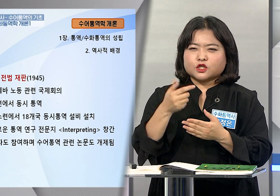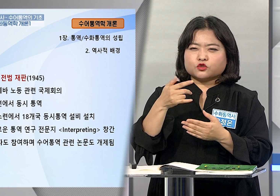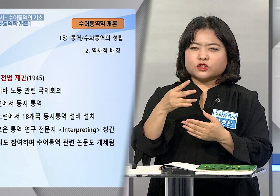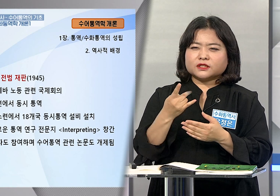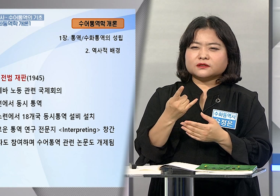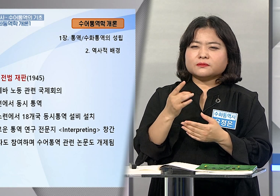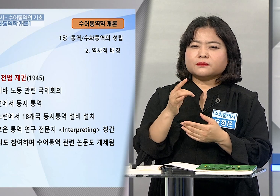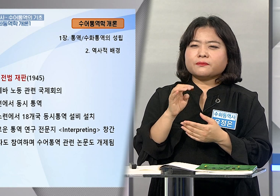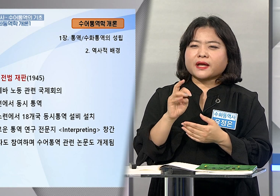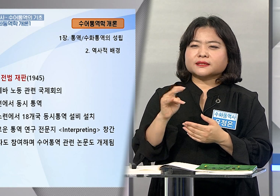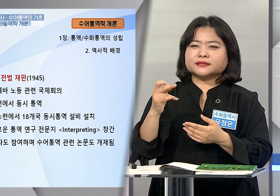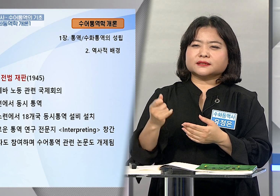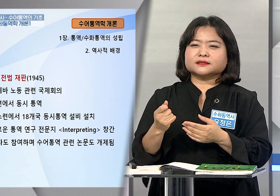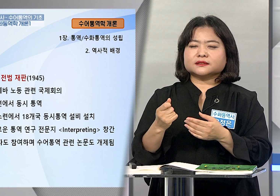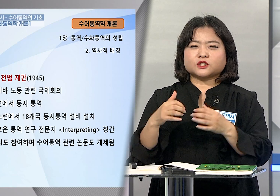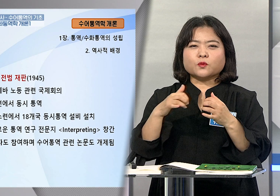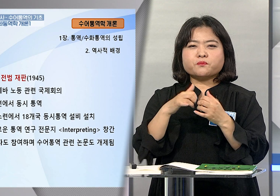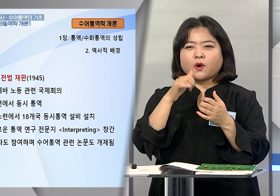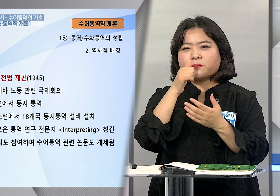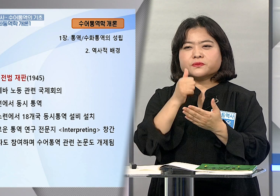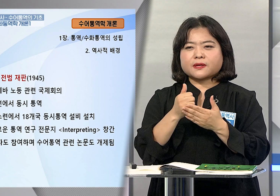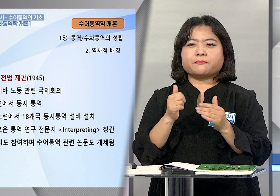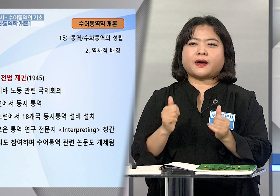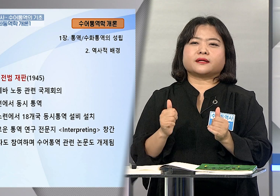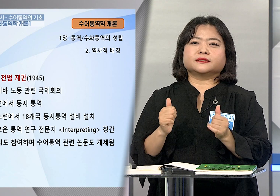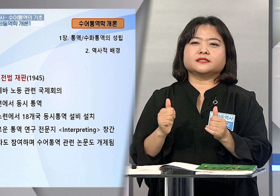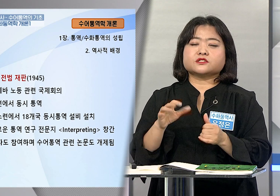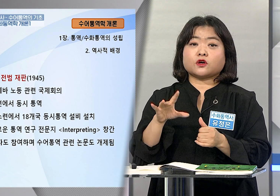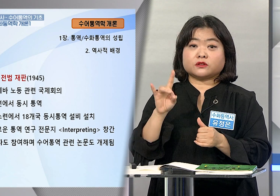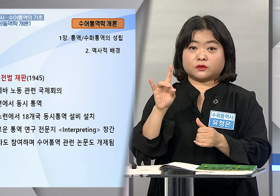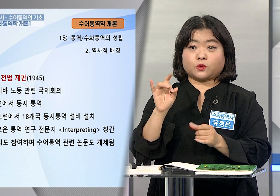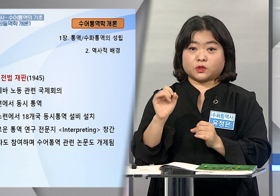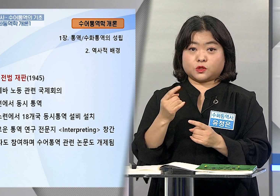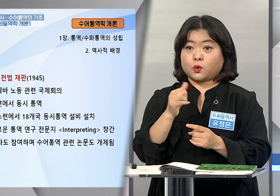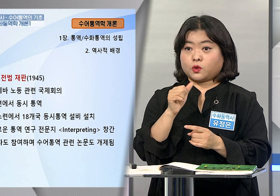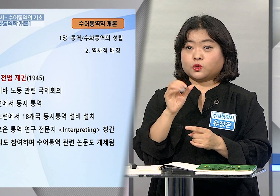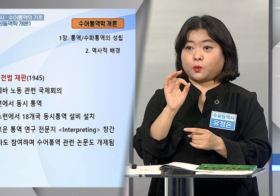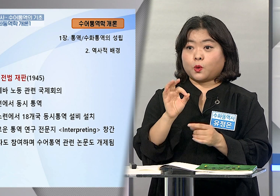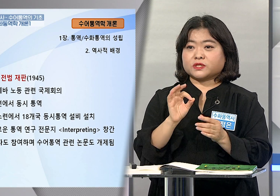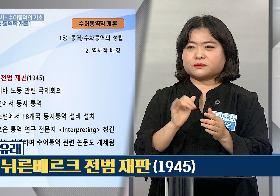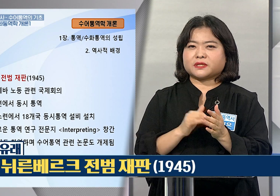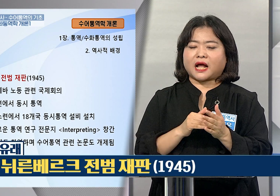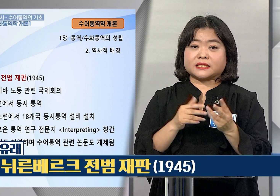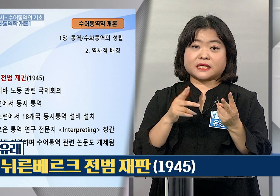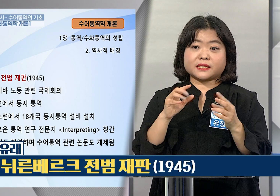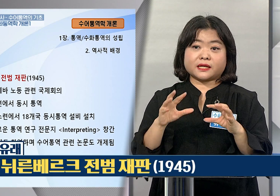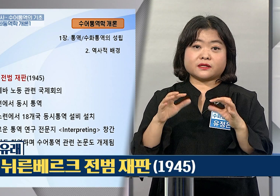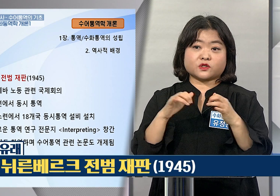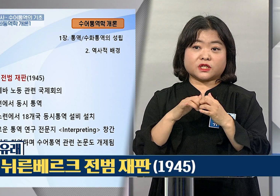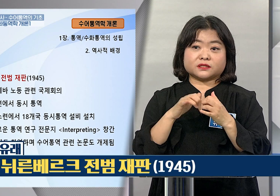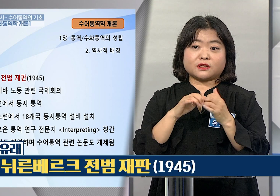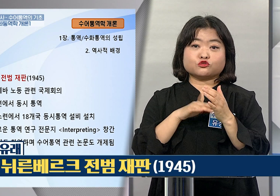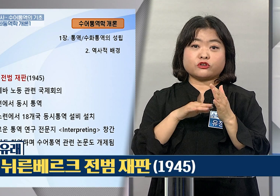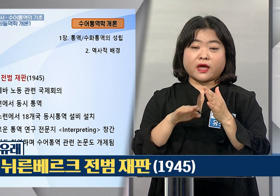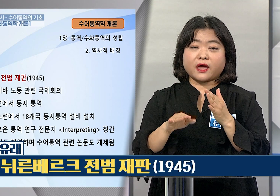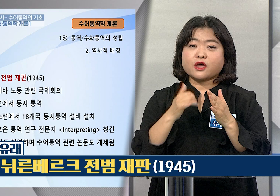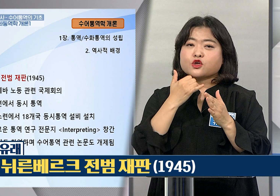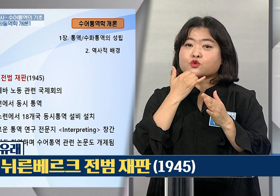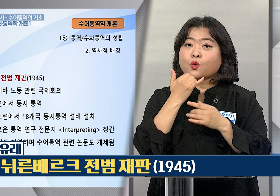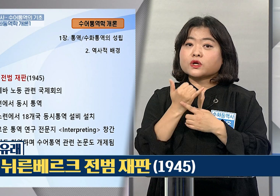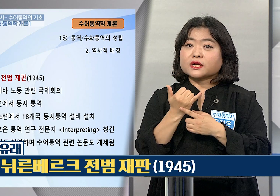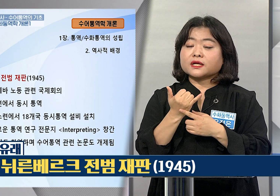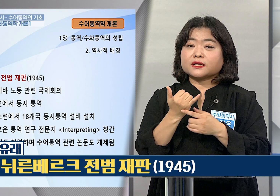유래는 뉘른베르크 전범 재판을 첫 동시 통역으로 보고 있습니다. 2차 세계대전이 끝난